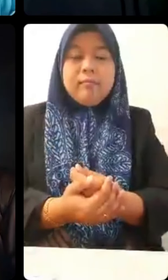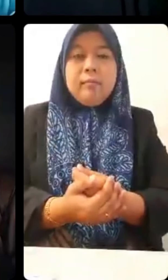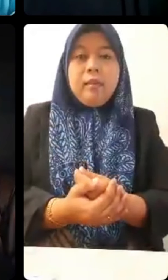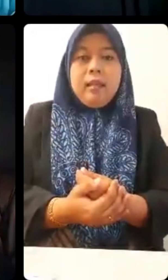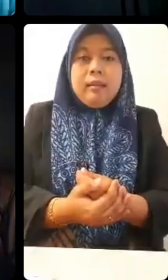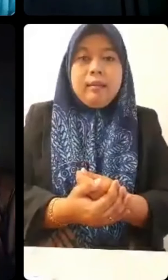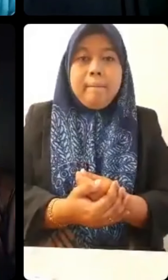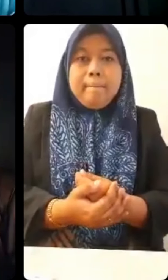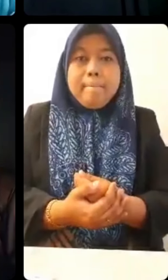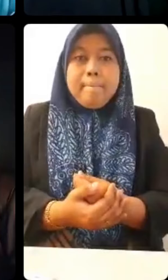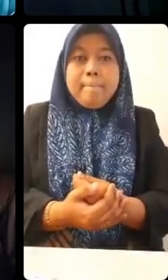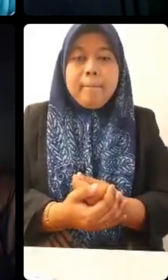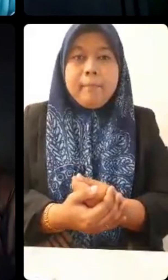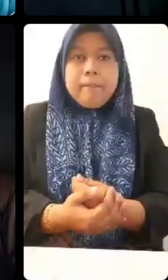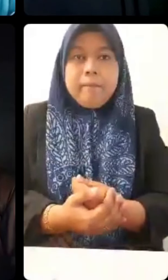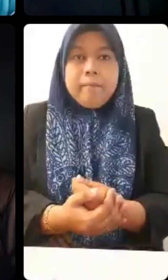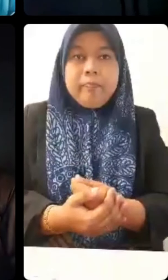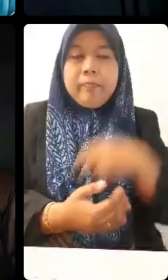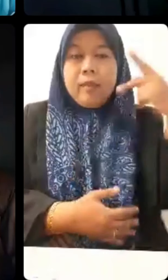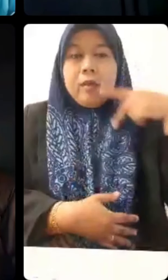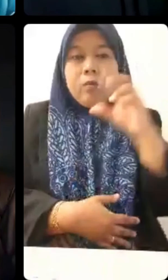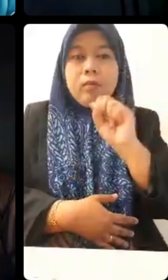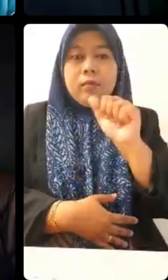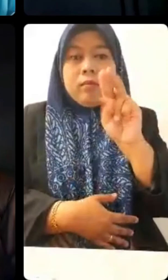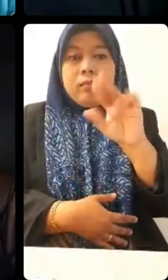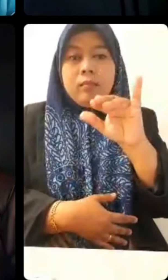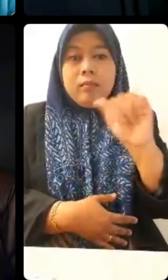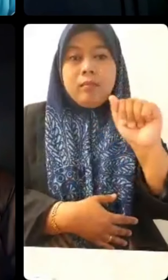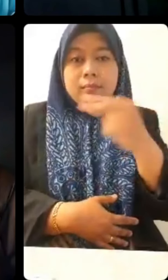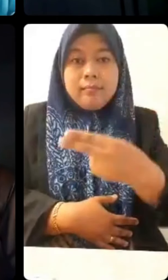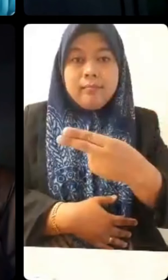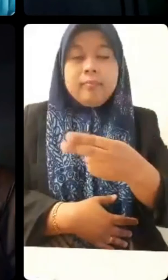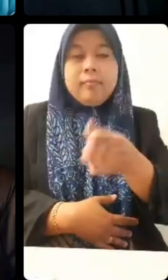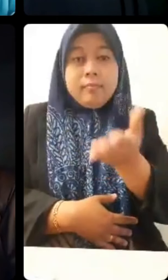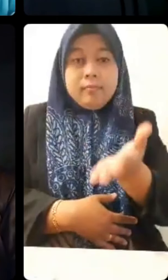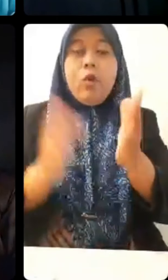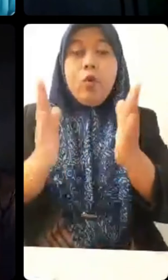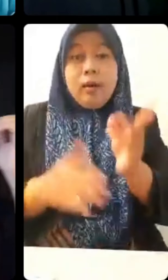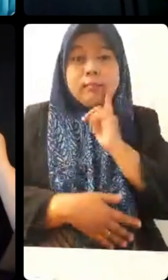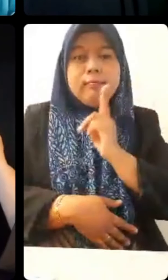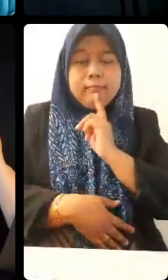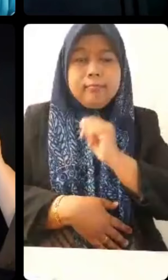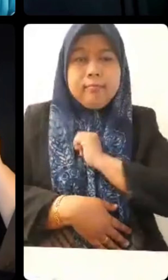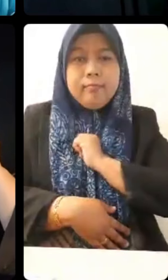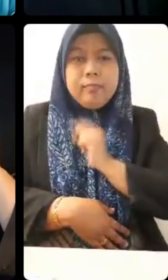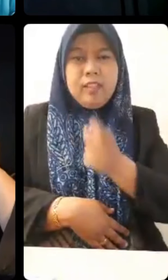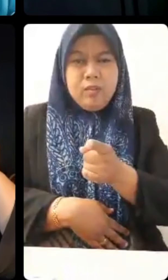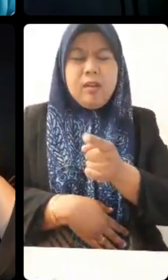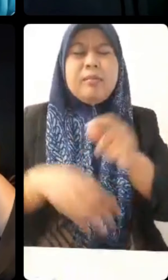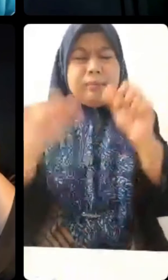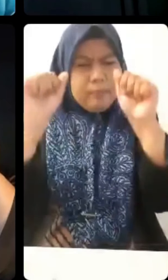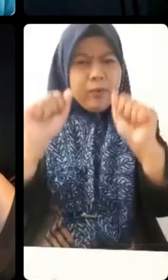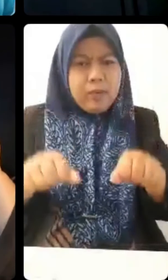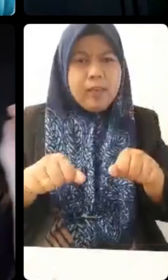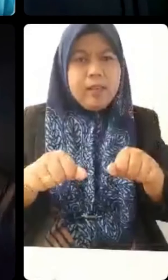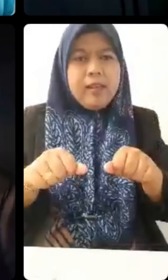diterajui oleh Puan Sariah Ibrahim, orang pekak juga. So sebenarnya dia orang juga mampu sebenarnya. Mereka juga mampu